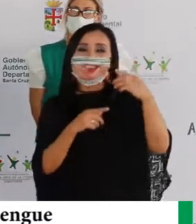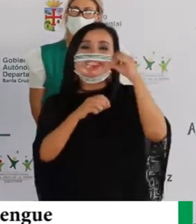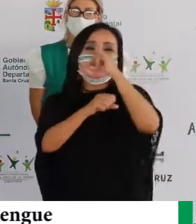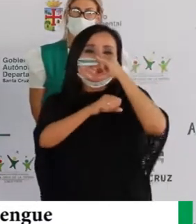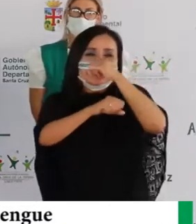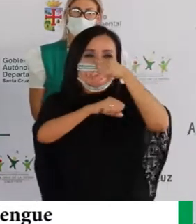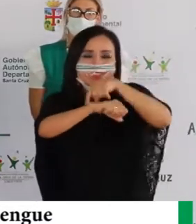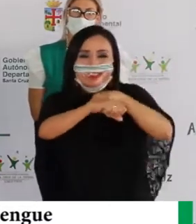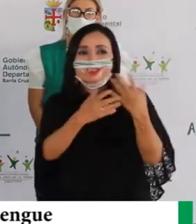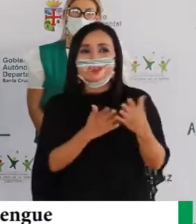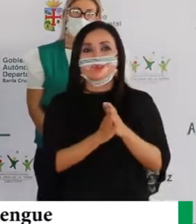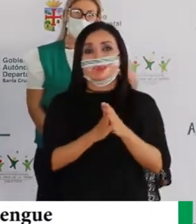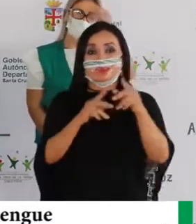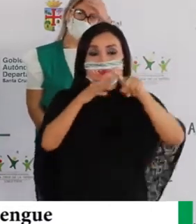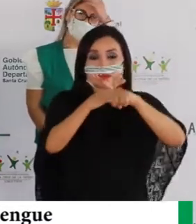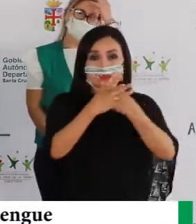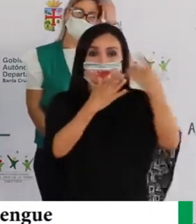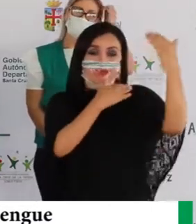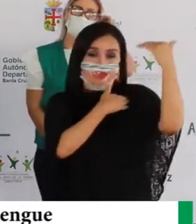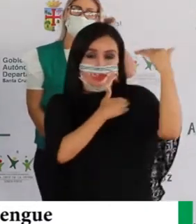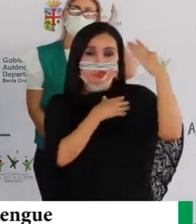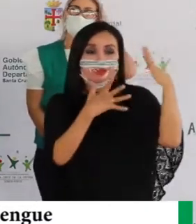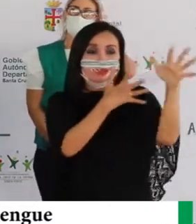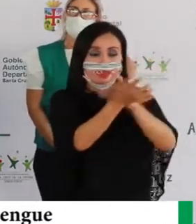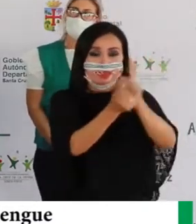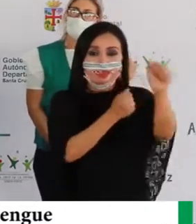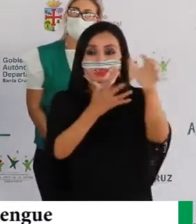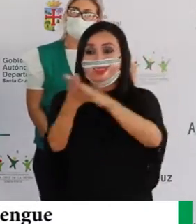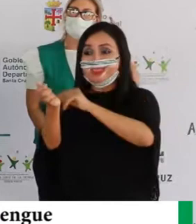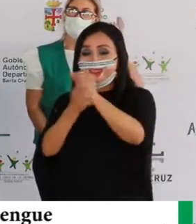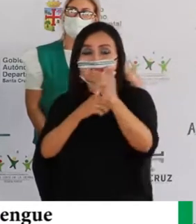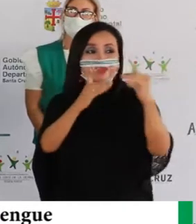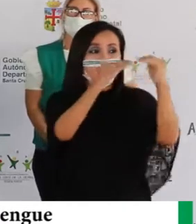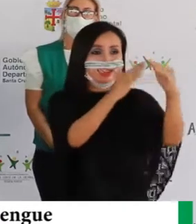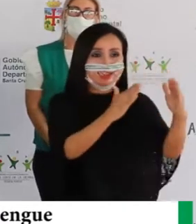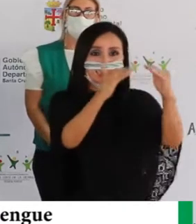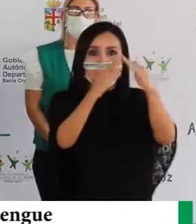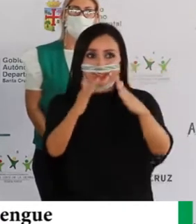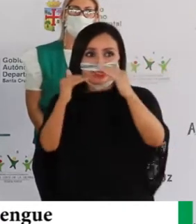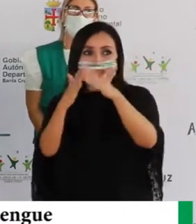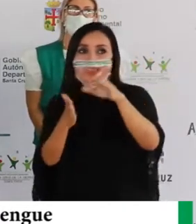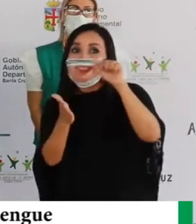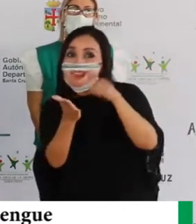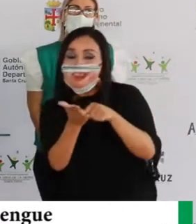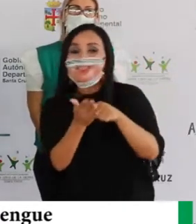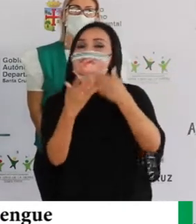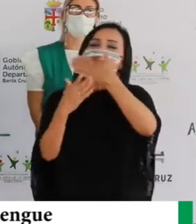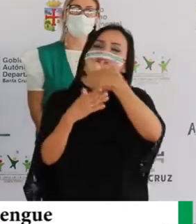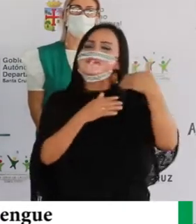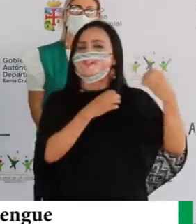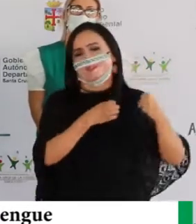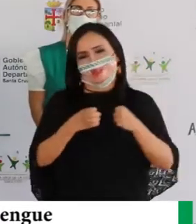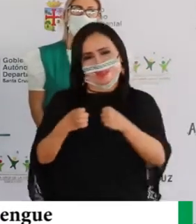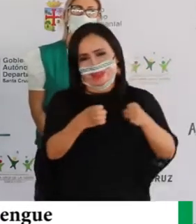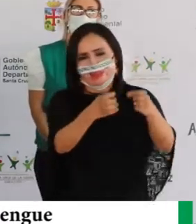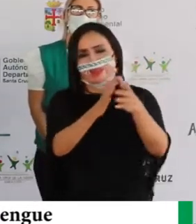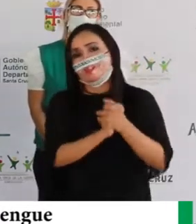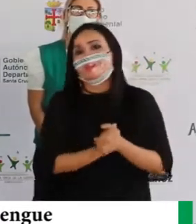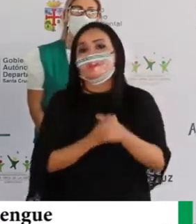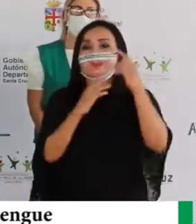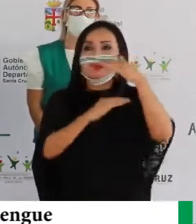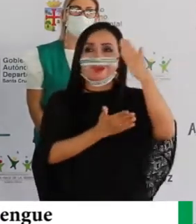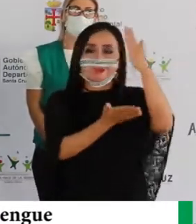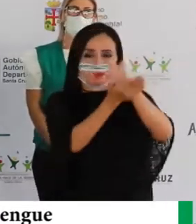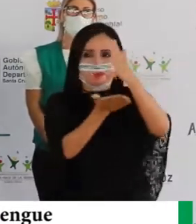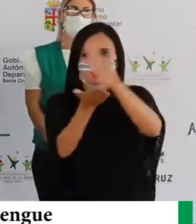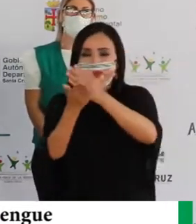en el departamento de Santa Cruz con la destrucción de criaderos casa por casa, que es una de las mejores estrategias de